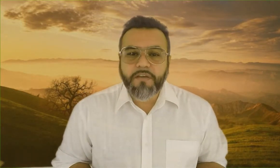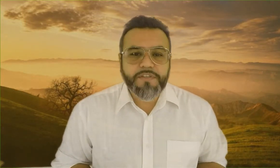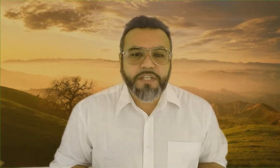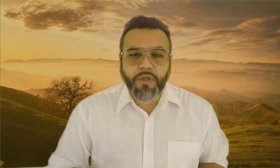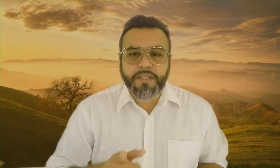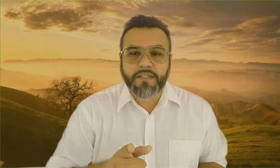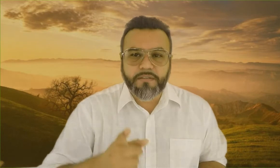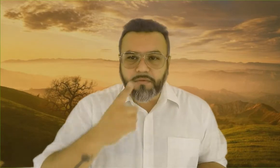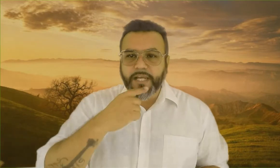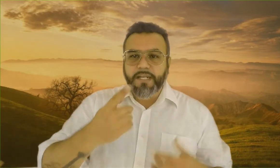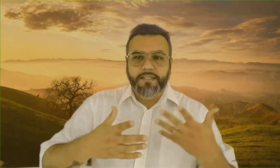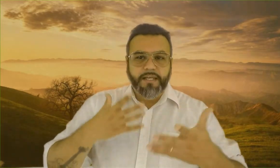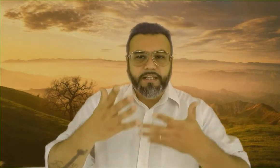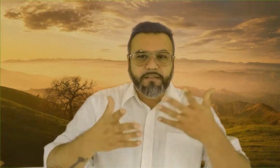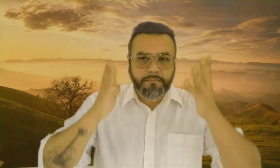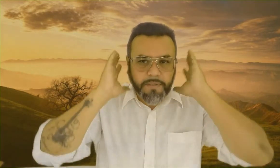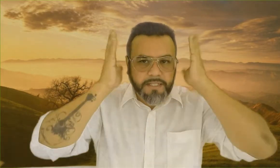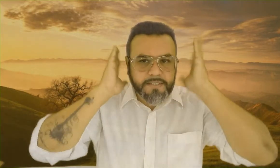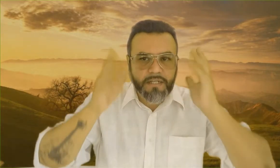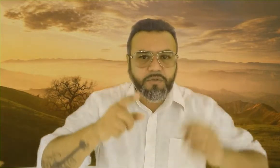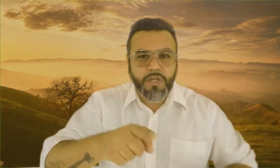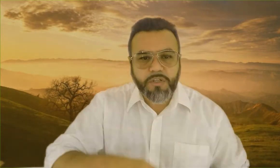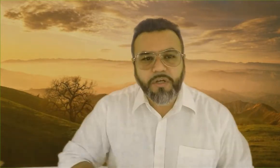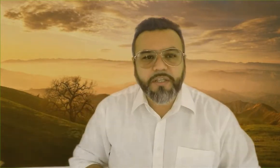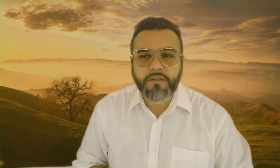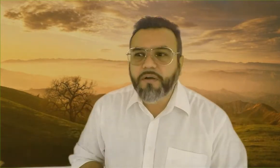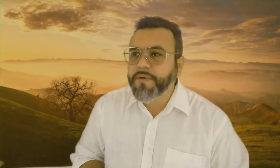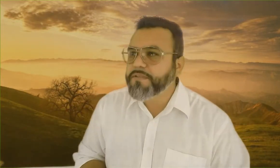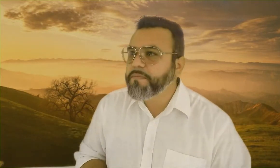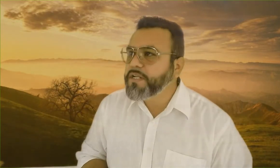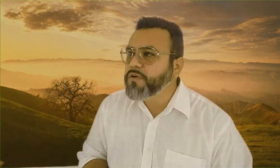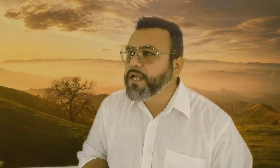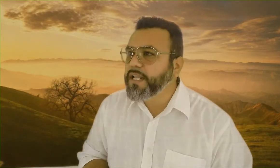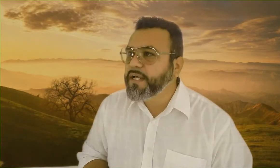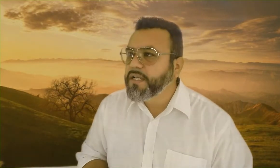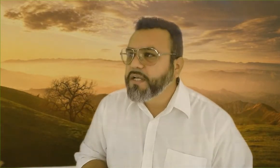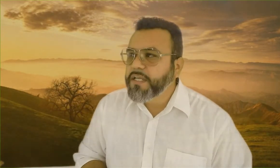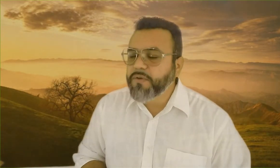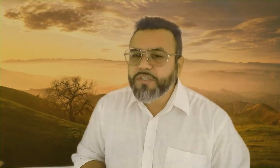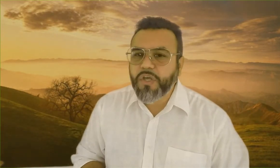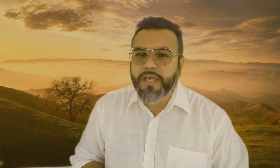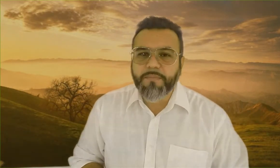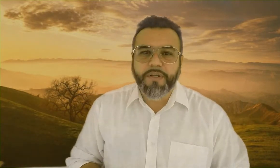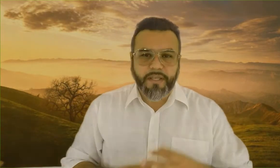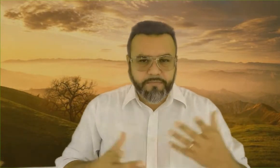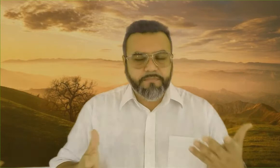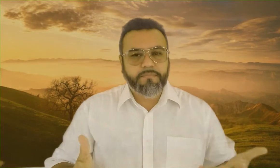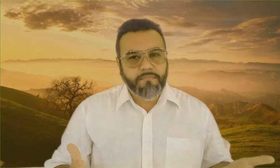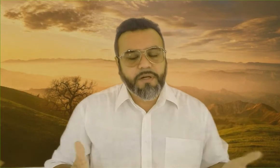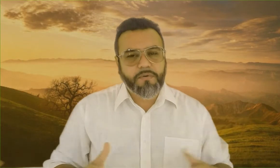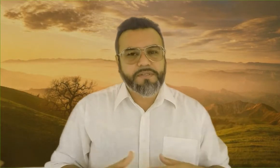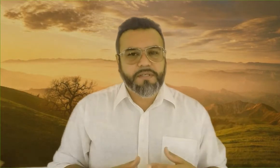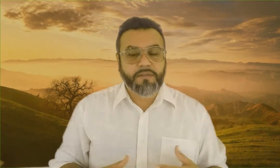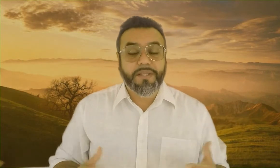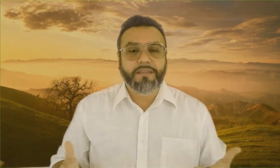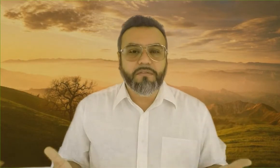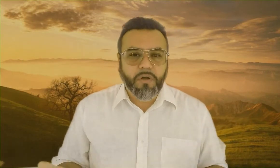você nota, o cara que está ali palestrando, nota que o rapaz não para de olhar lá, e não é só ele, porque uma coisa que não é tão nova,